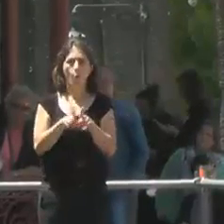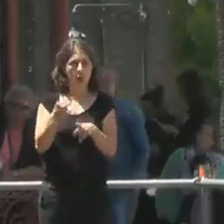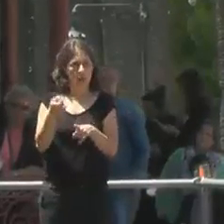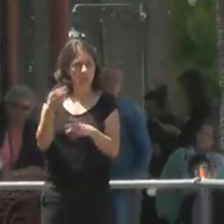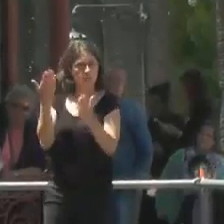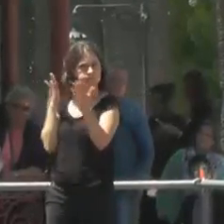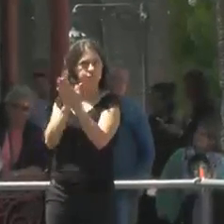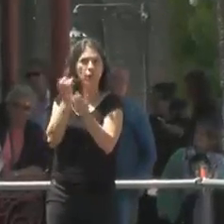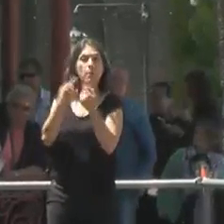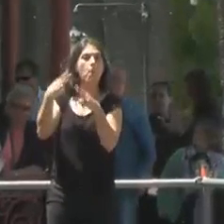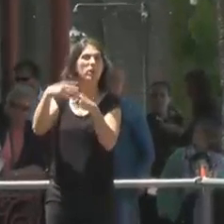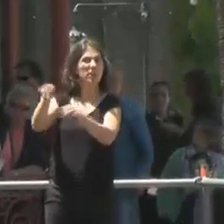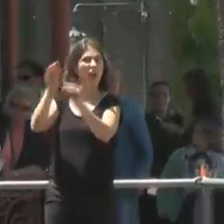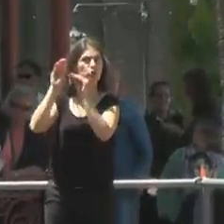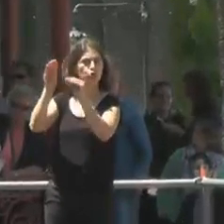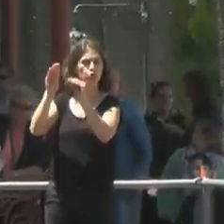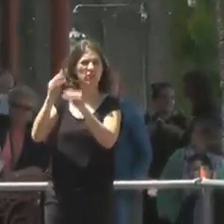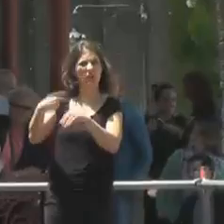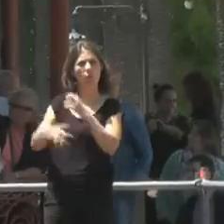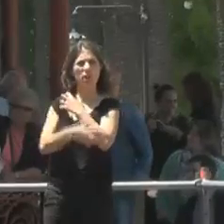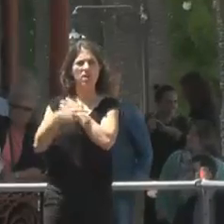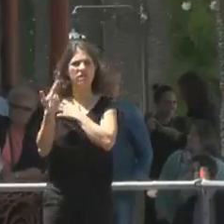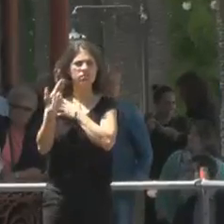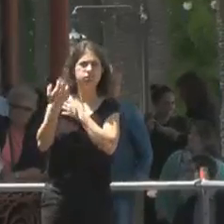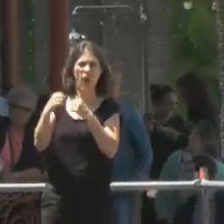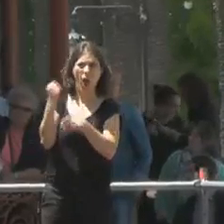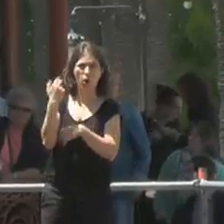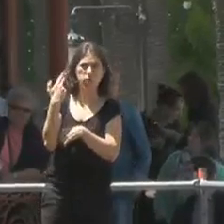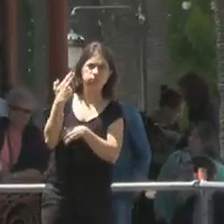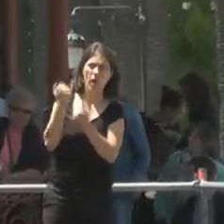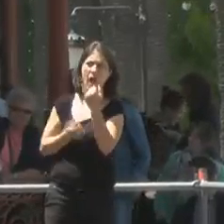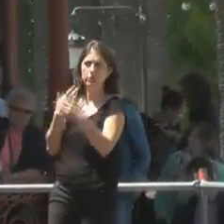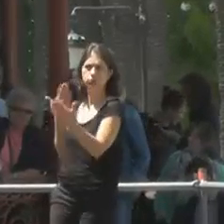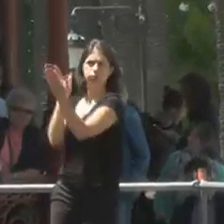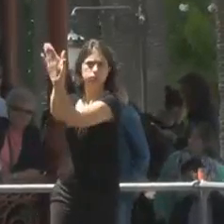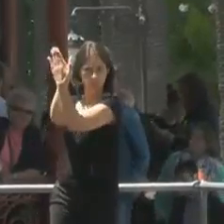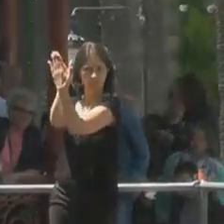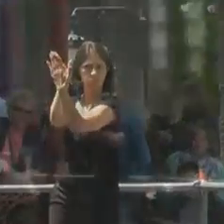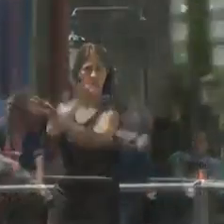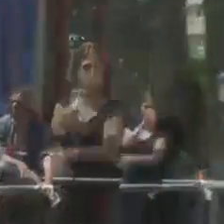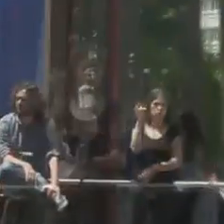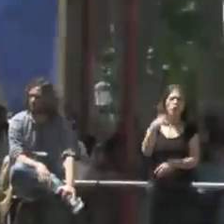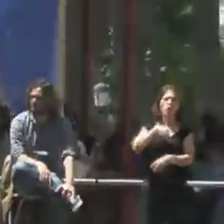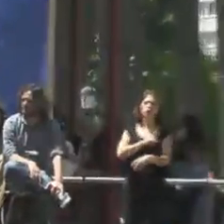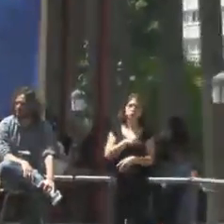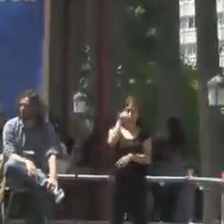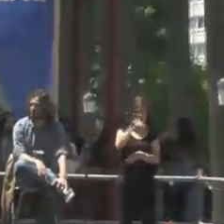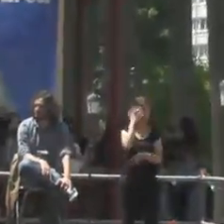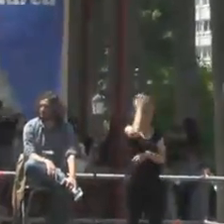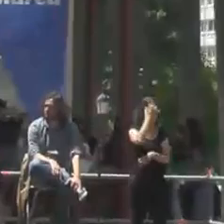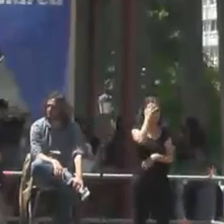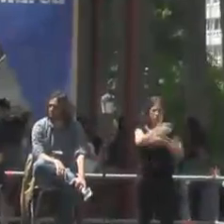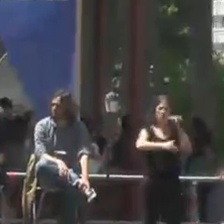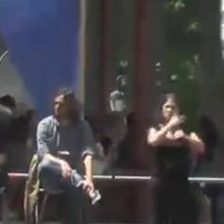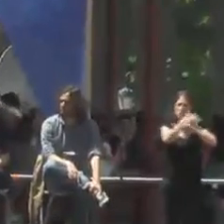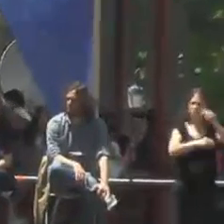desafiando moitas das súas políticas austericidas de recortes e de estrangulamento das corporacións locais, non? Estamos na Coruña empezando un